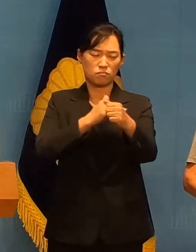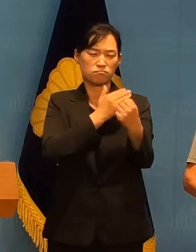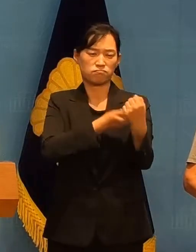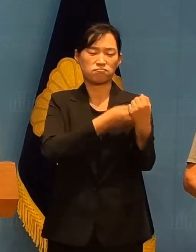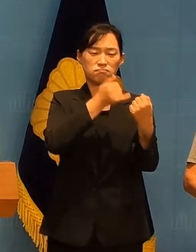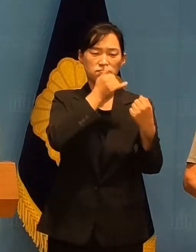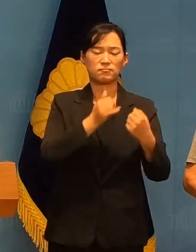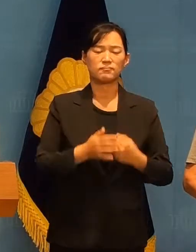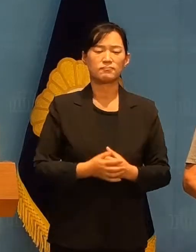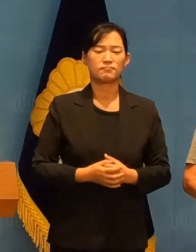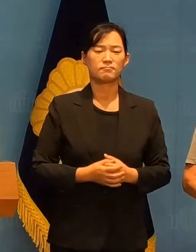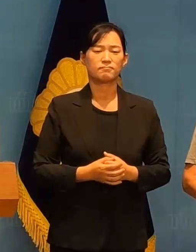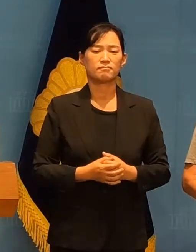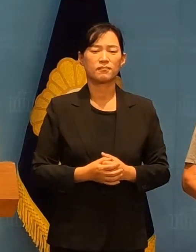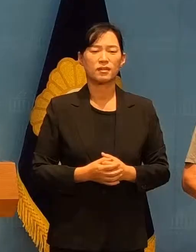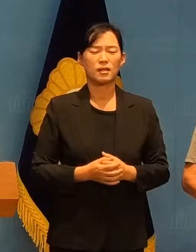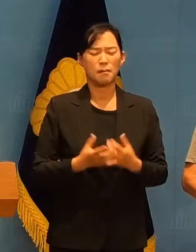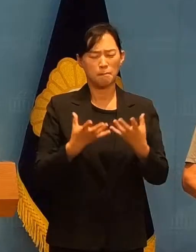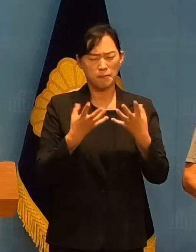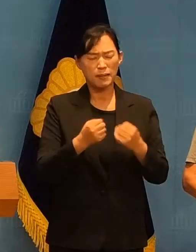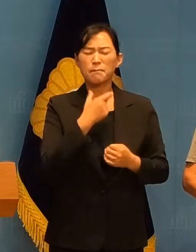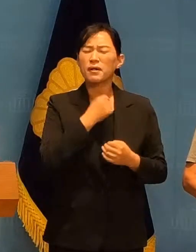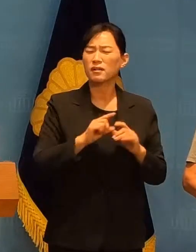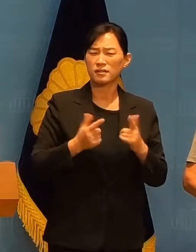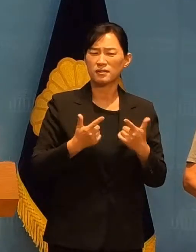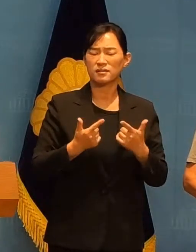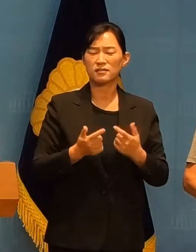있습니다. 많은 것을 바라는 것이